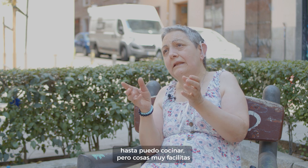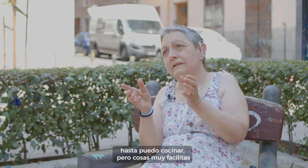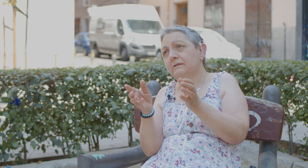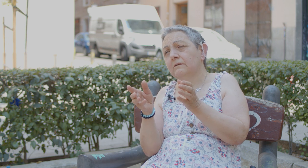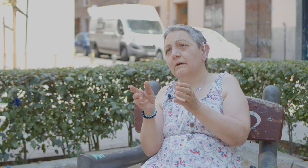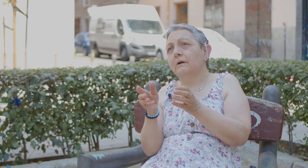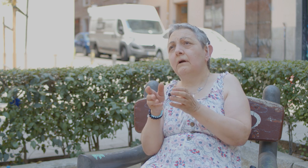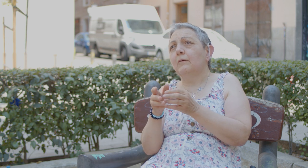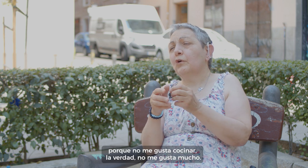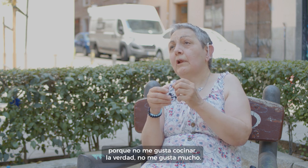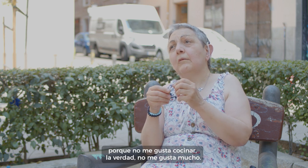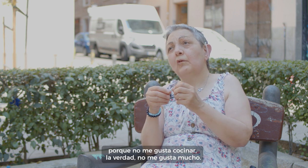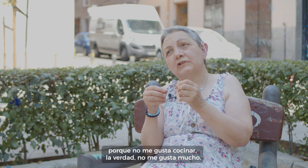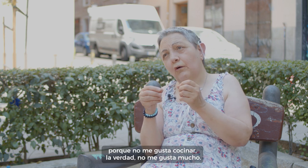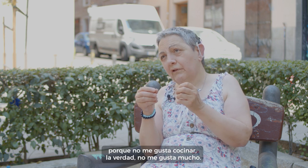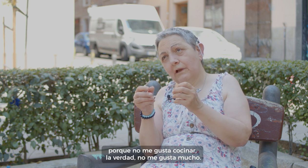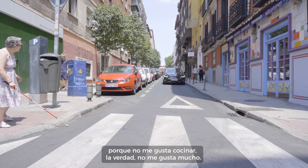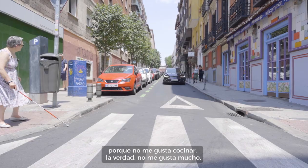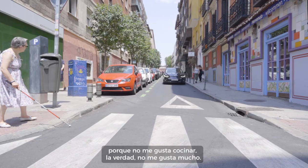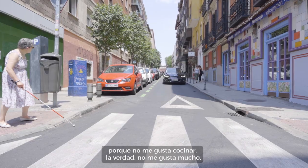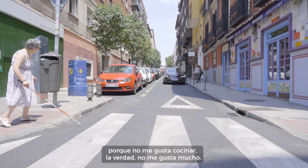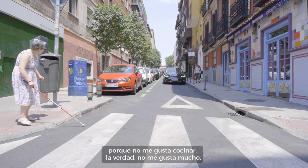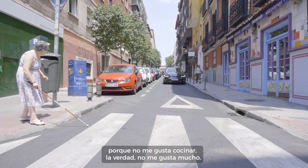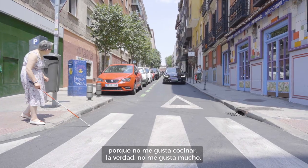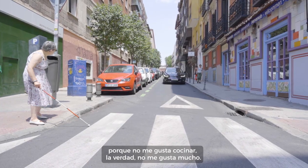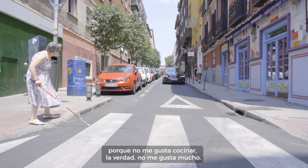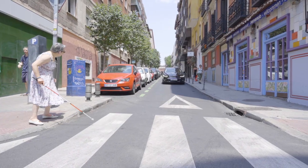facilitas, porque no me gusta cocinar, la verdad, no me gusta mucho.